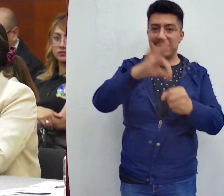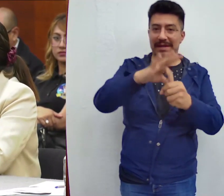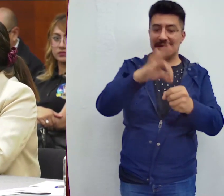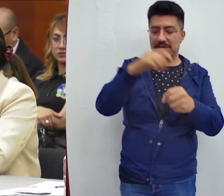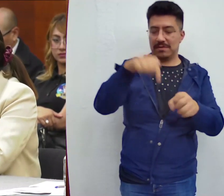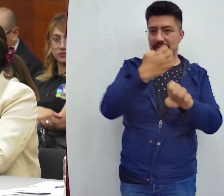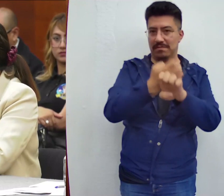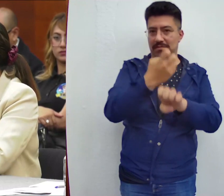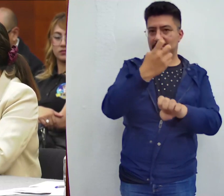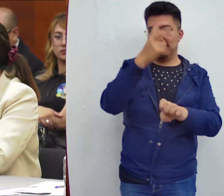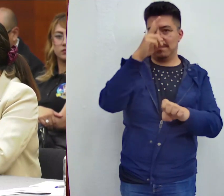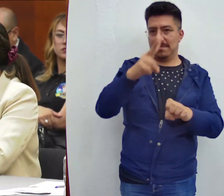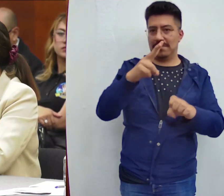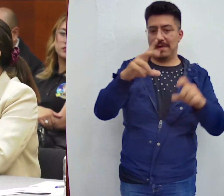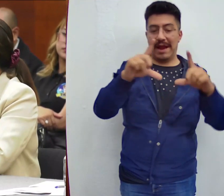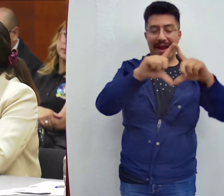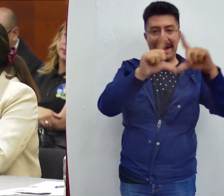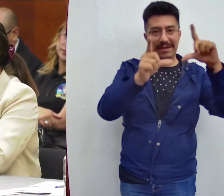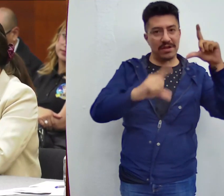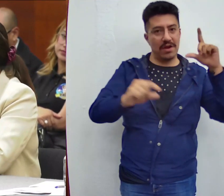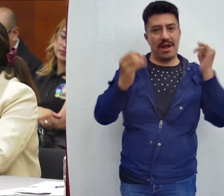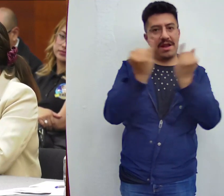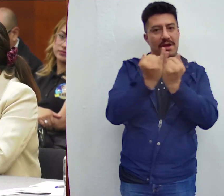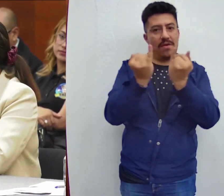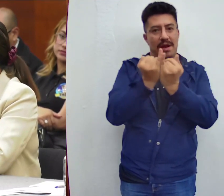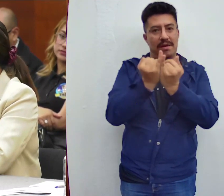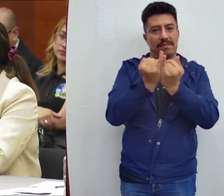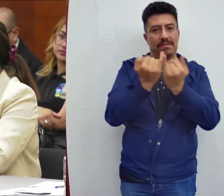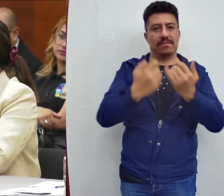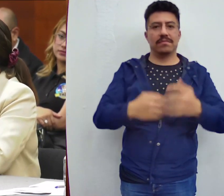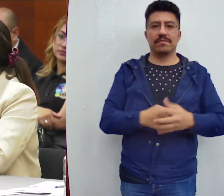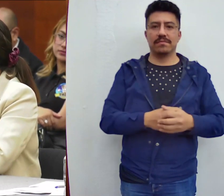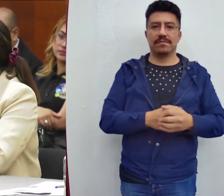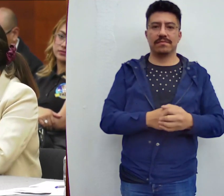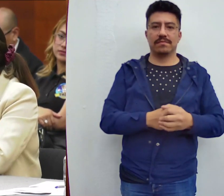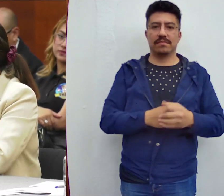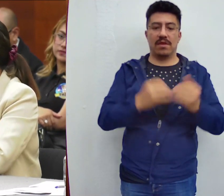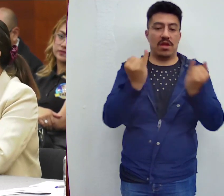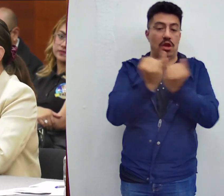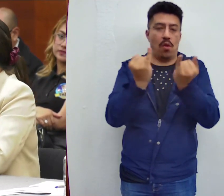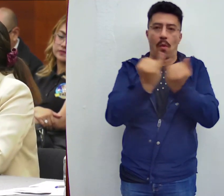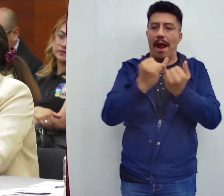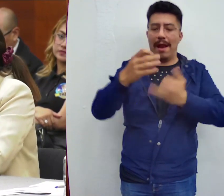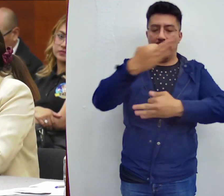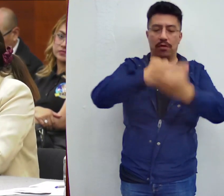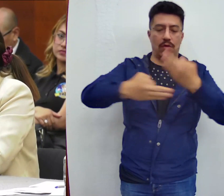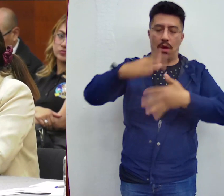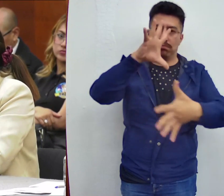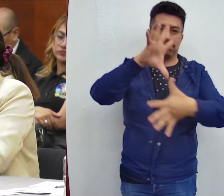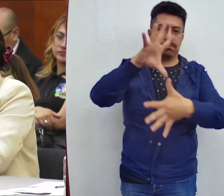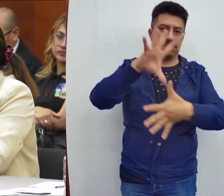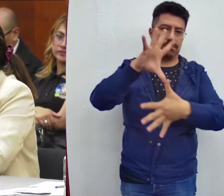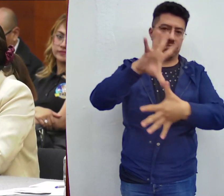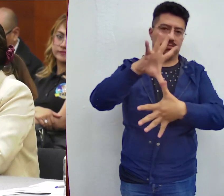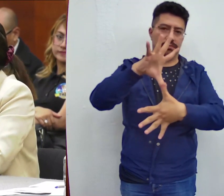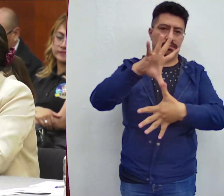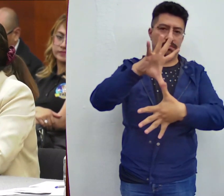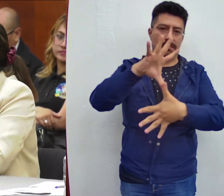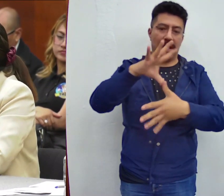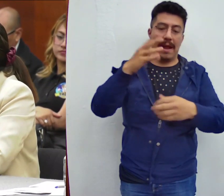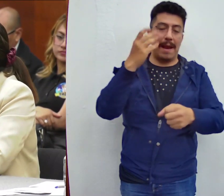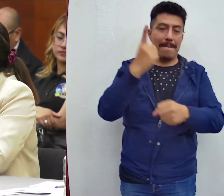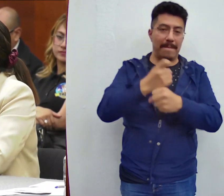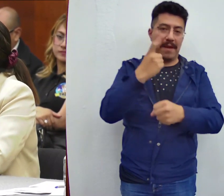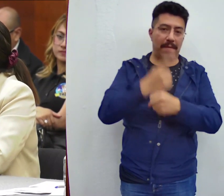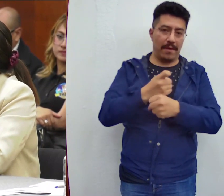estatal, nacional y me atrevo a decirlo que a nivel Latinoamérica. No sé si existe en otros lados, la verdad no lo